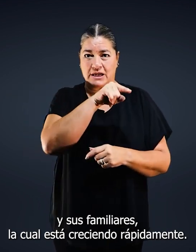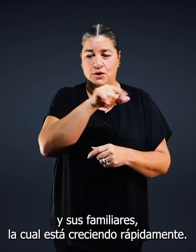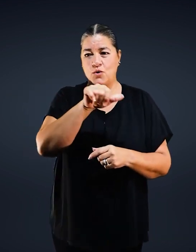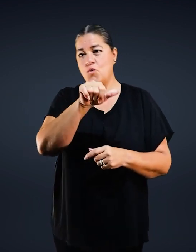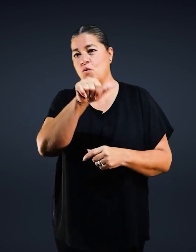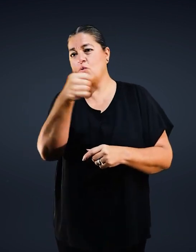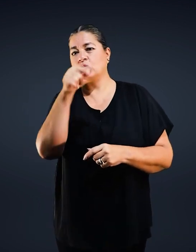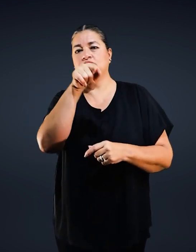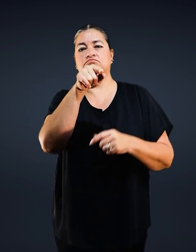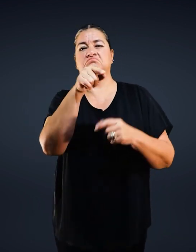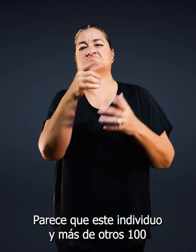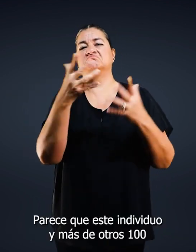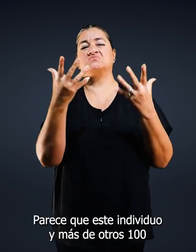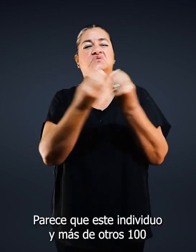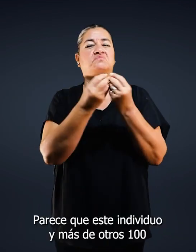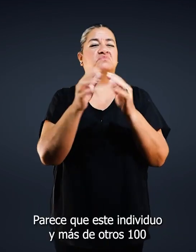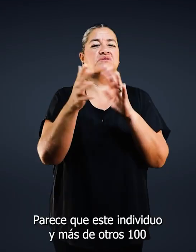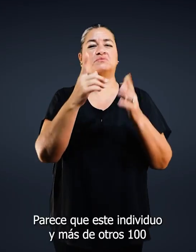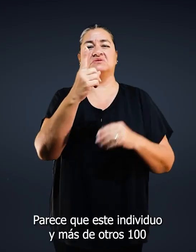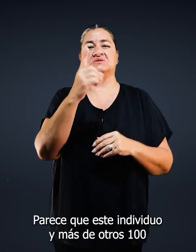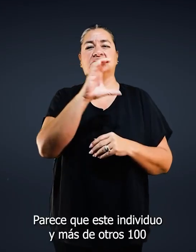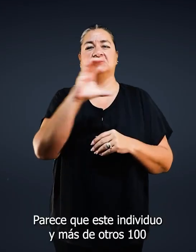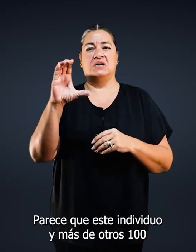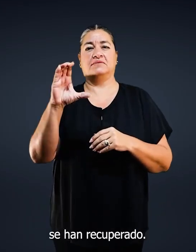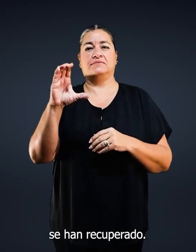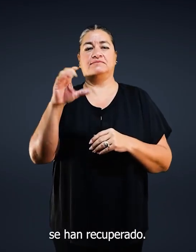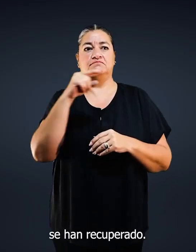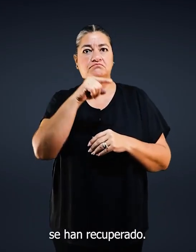rápidamente. Parece que este individuo y más de otros 100 se han recuperado.